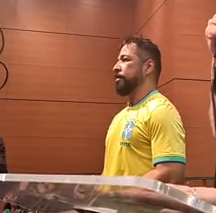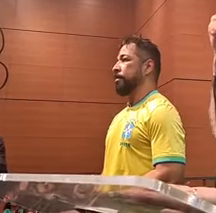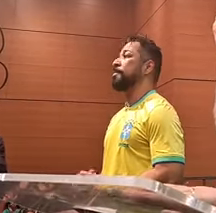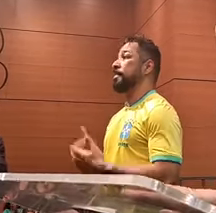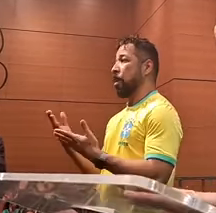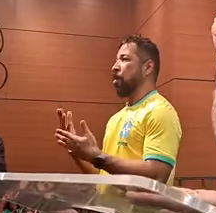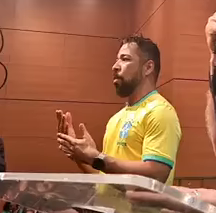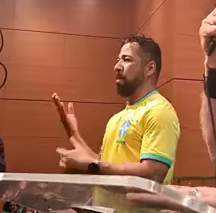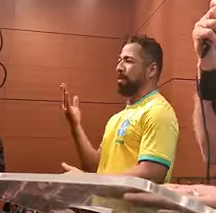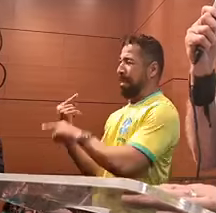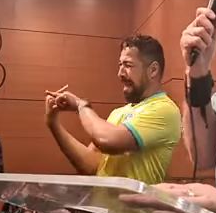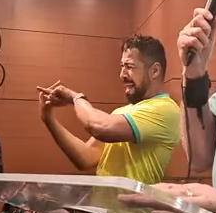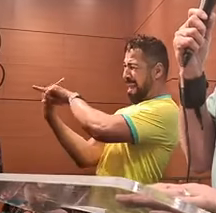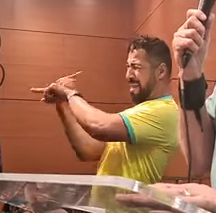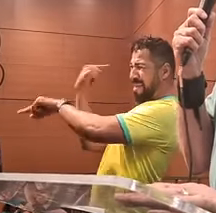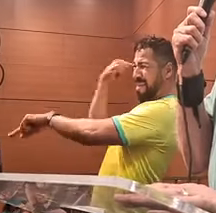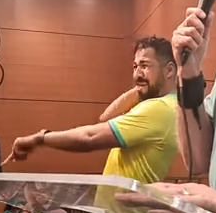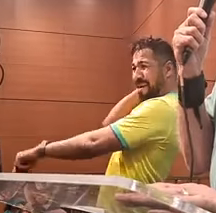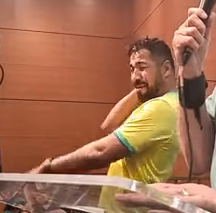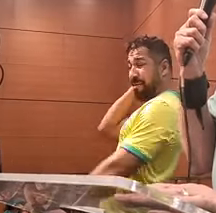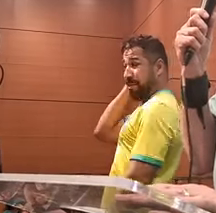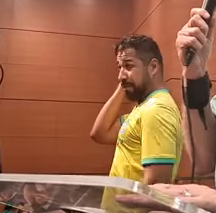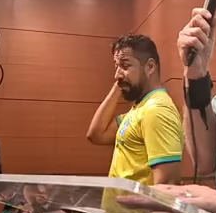Lá atrás,